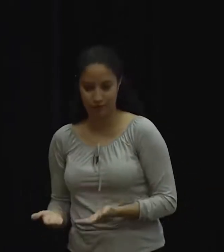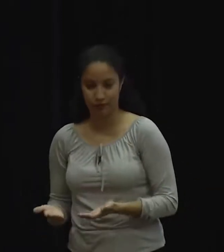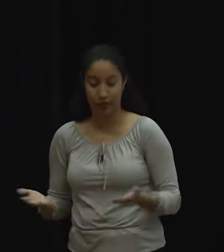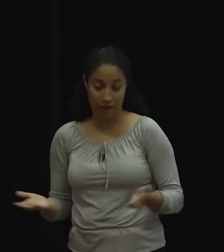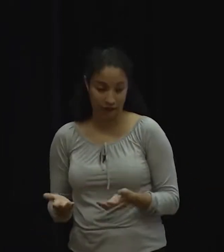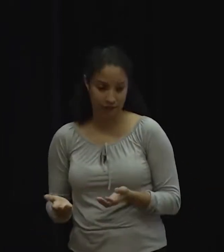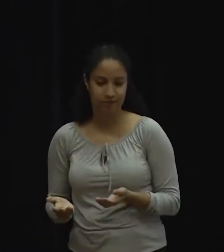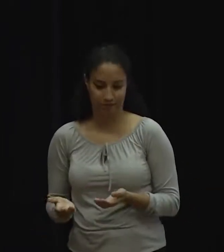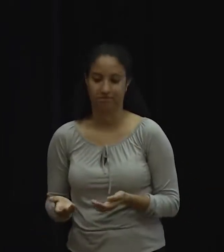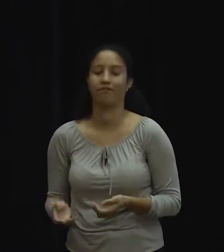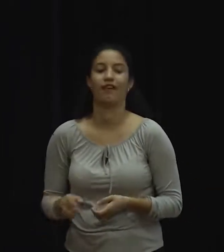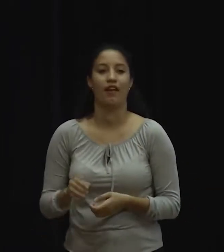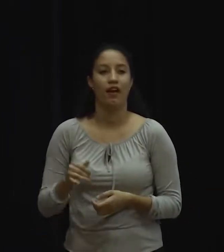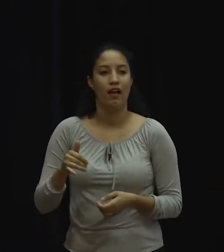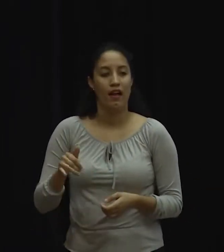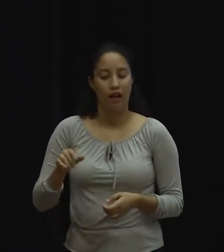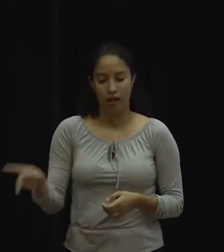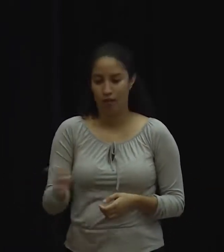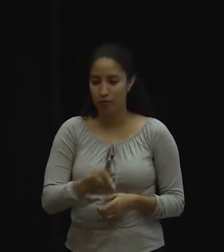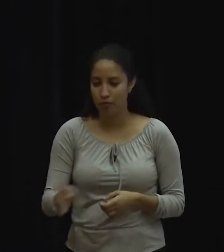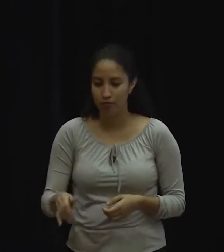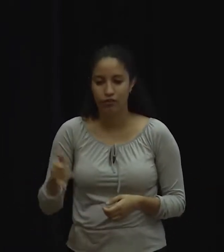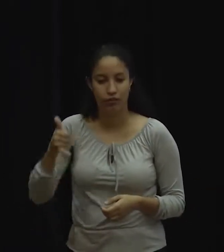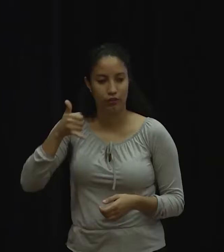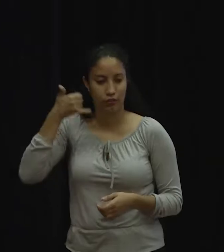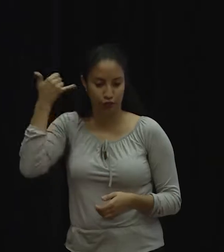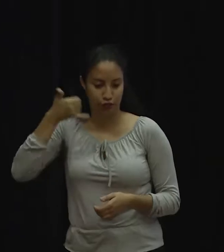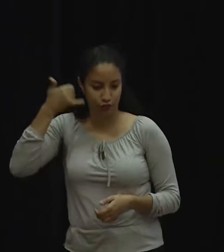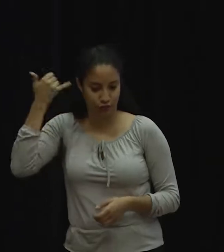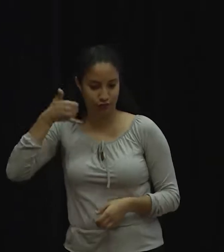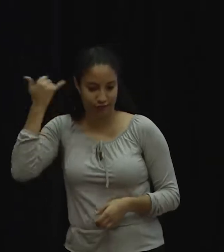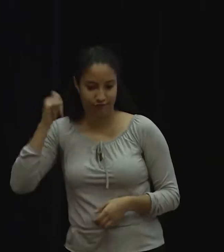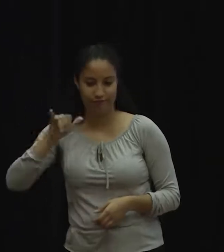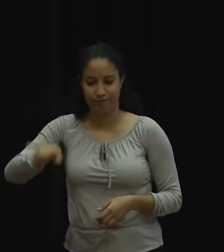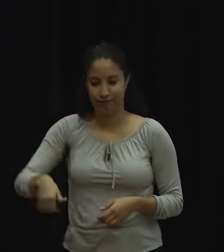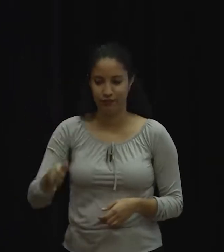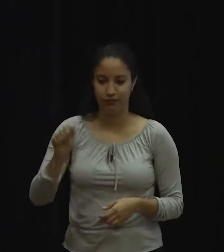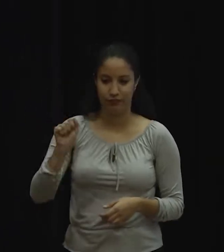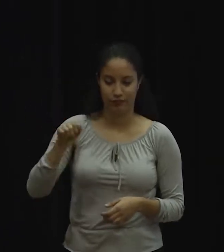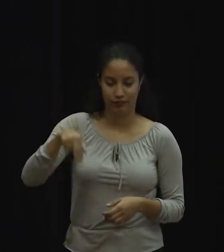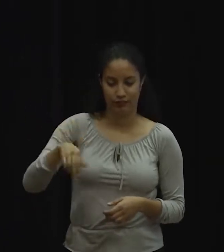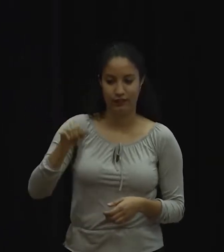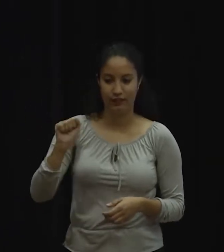Agora convido a professora Janaína Cabelo.